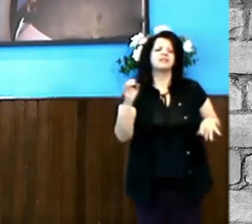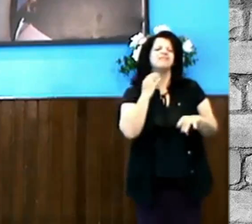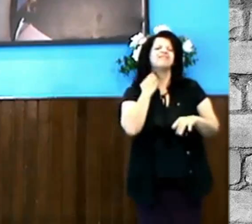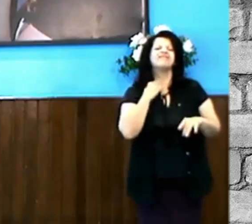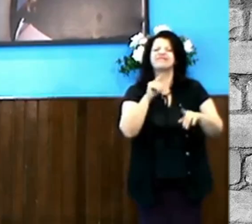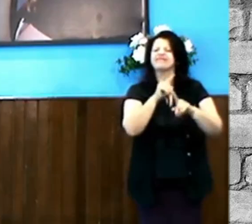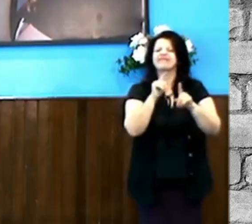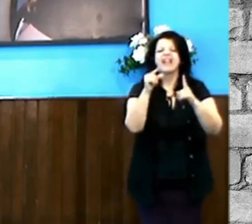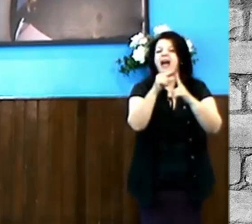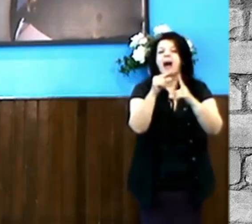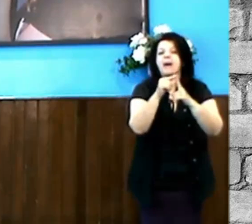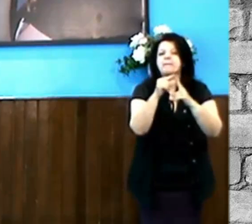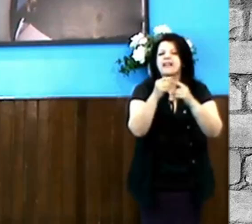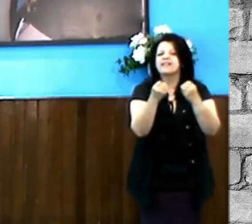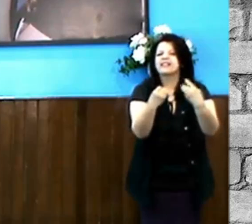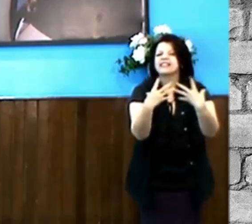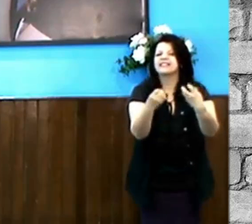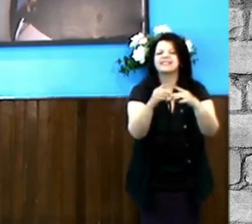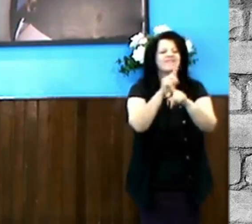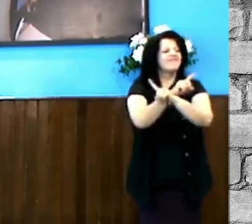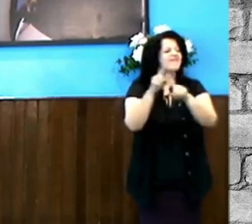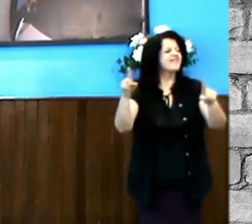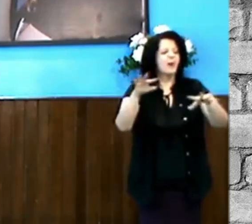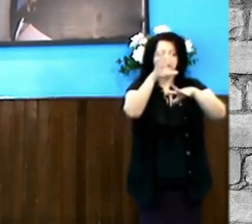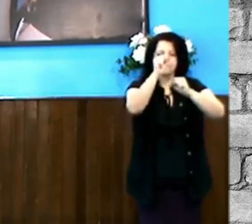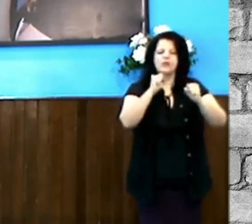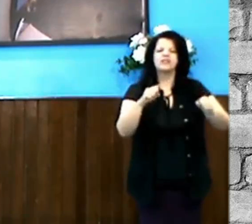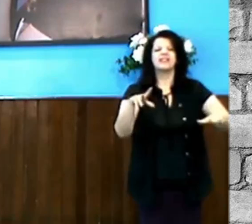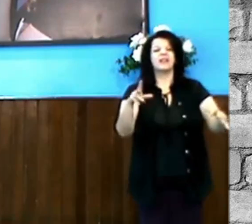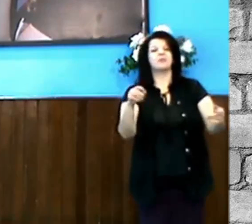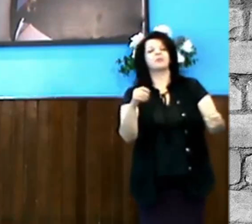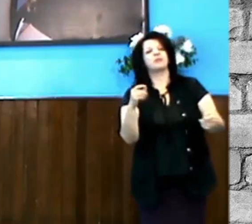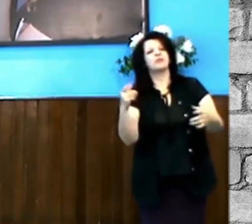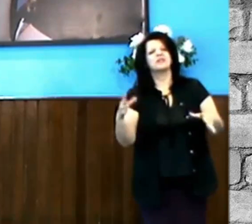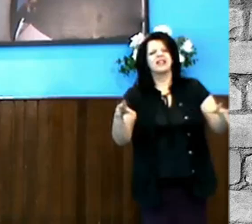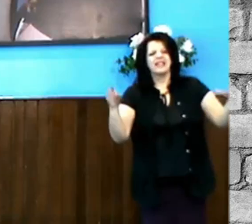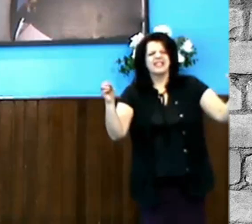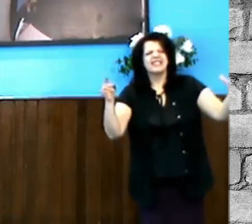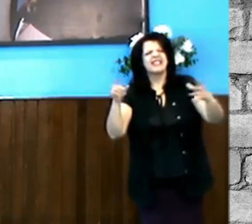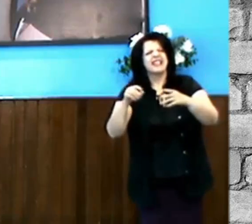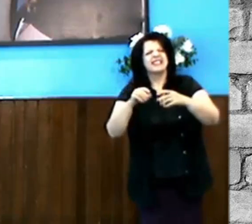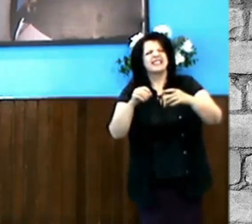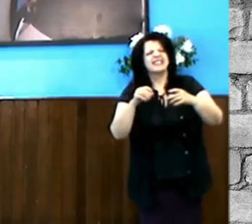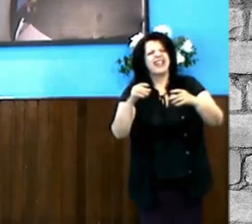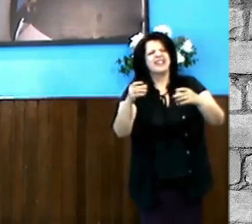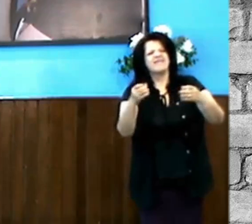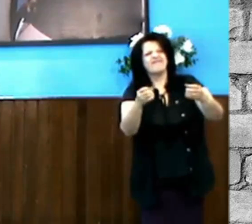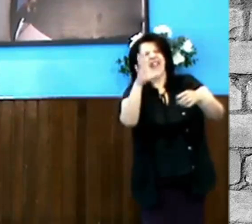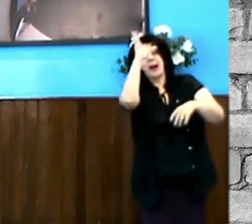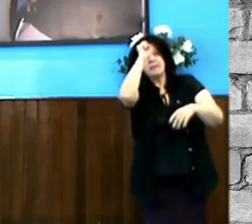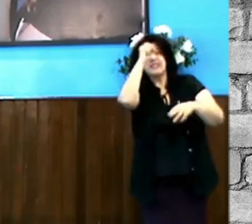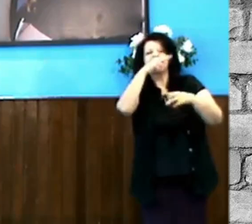podemos ser enredados. E enredar significa ser levado cativo, ser sujeitado ao poder de